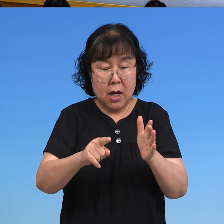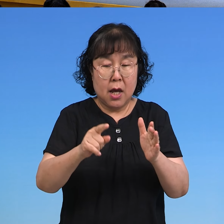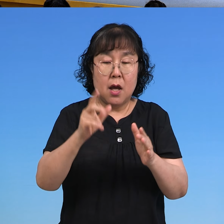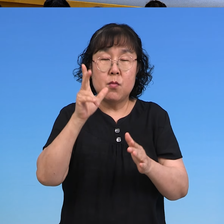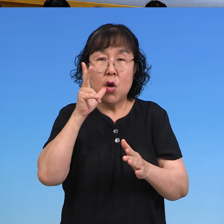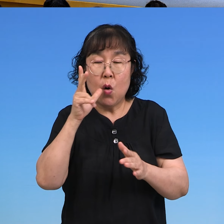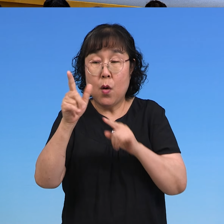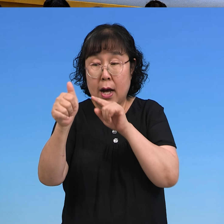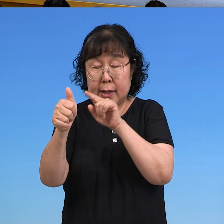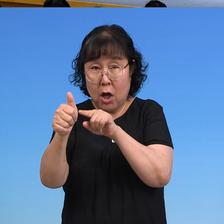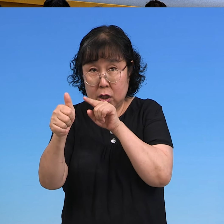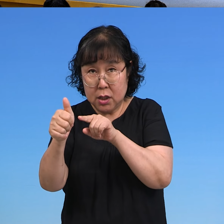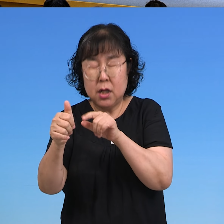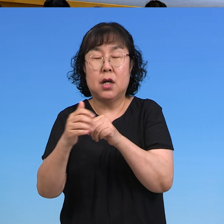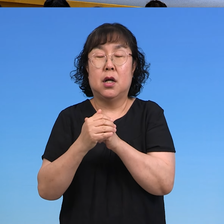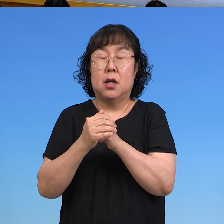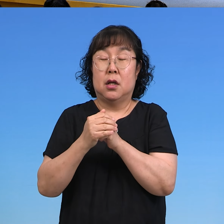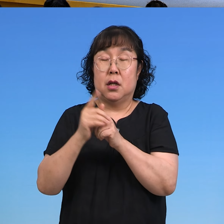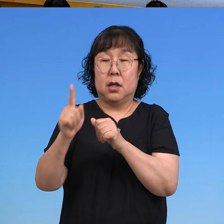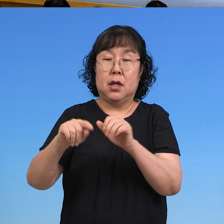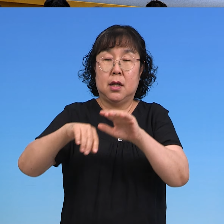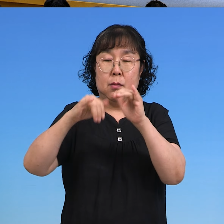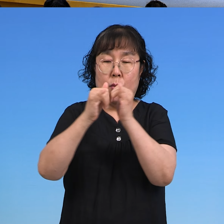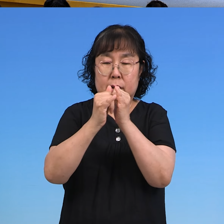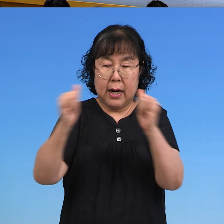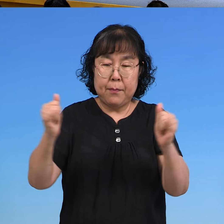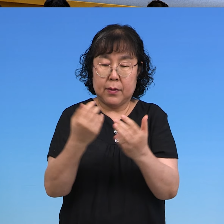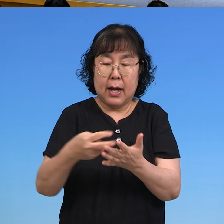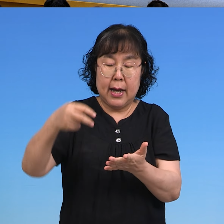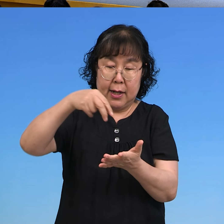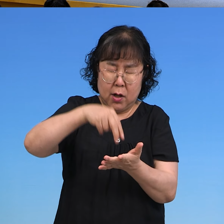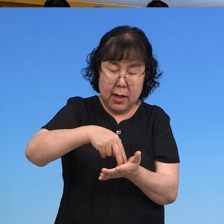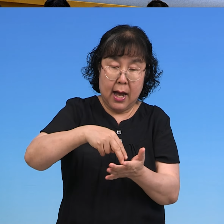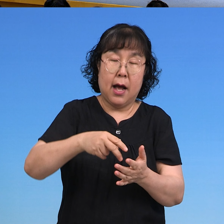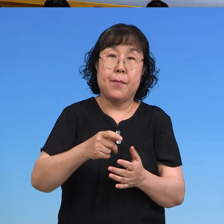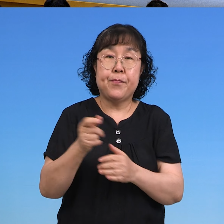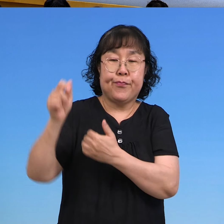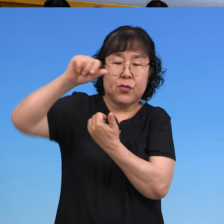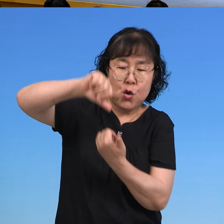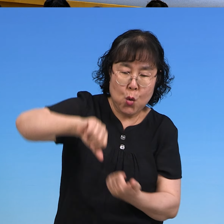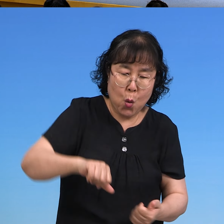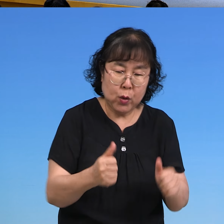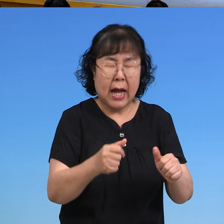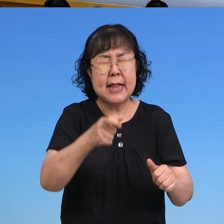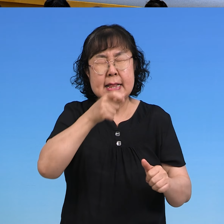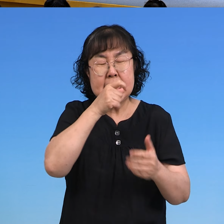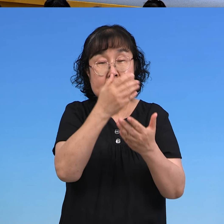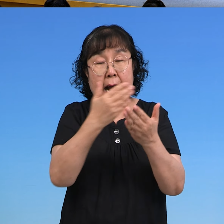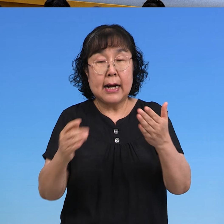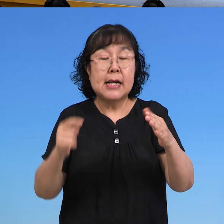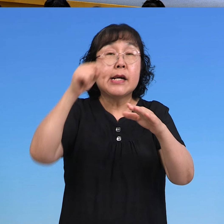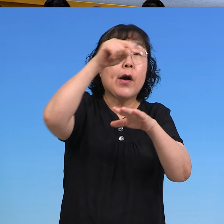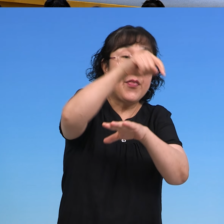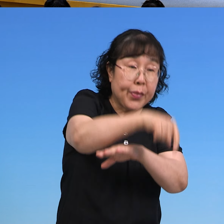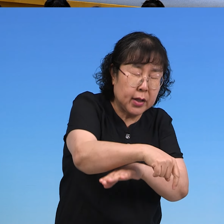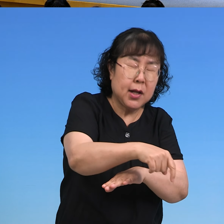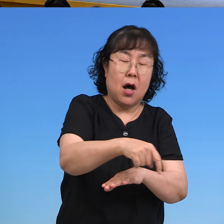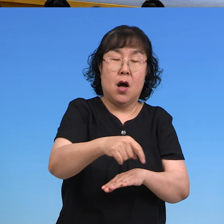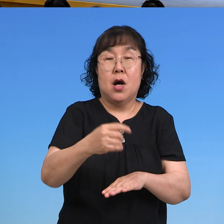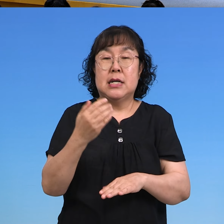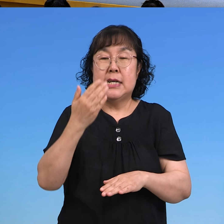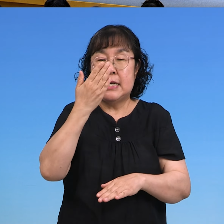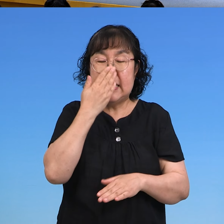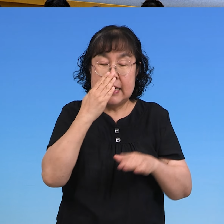더불어 일어나 이 요단을 건너 내가 그들 곧 이스라엘 자손에게 주는 그 땅으로 가라. 지금